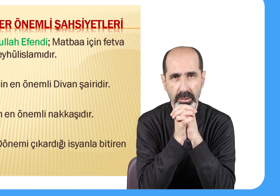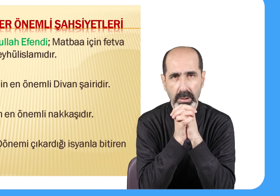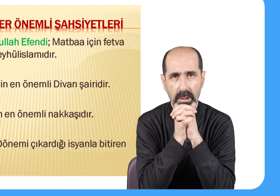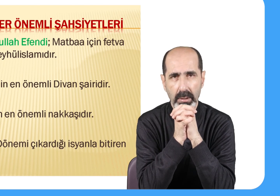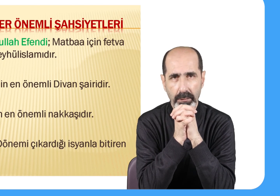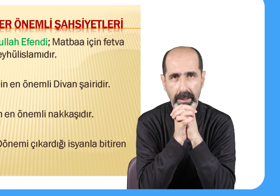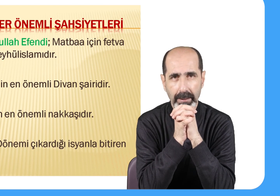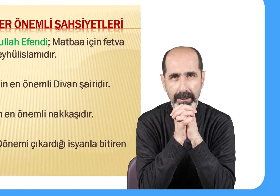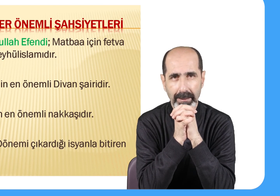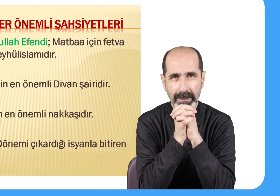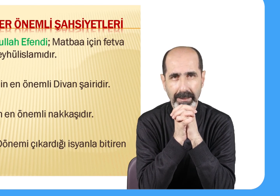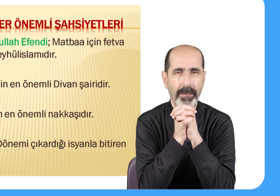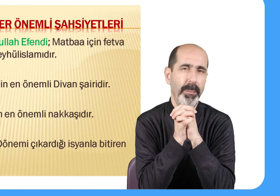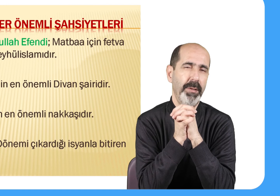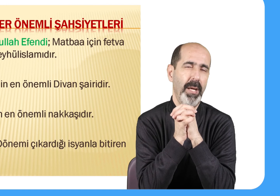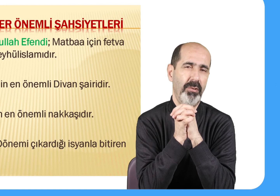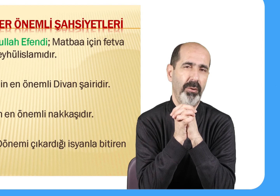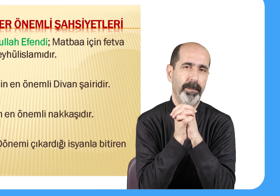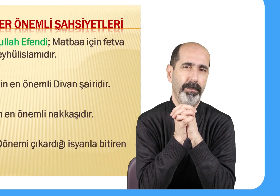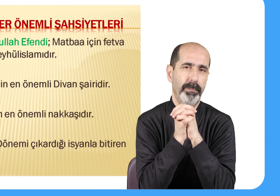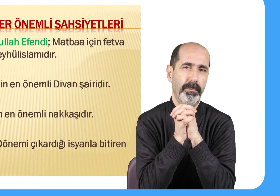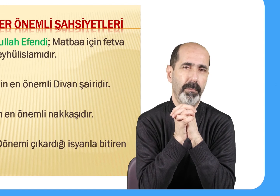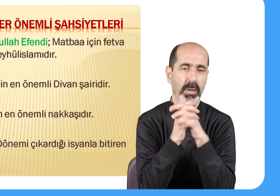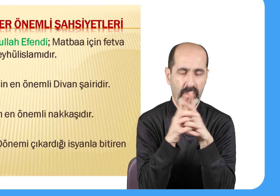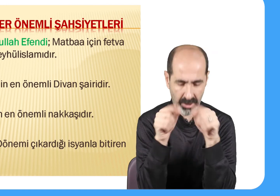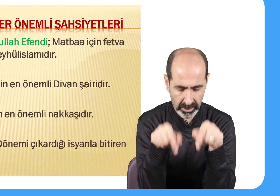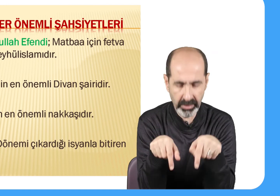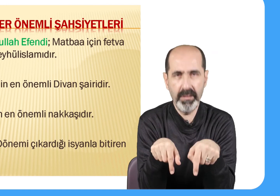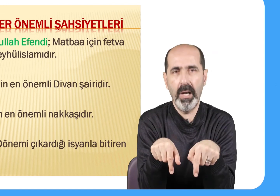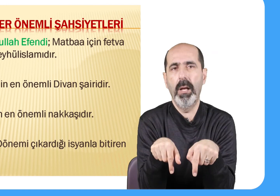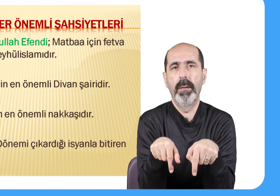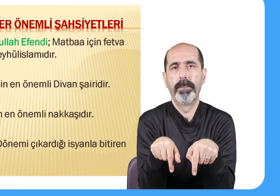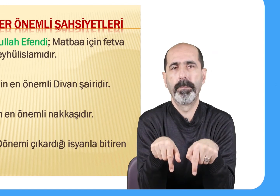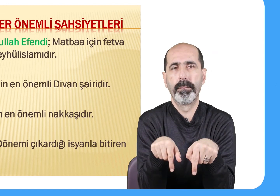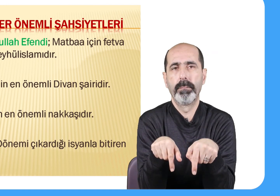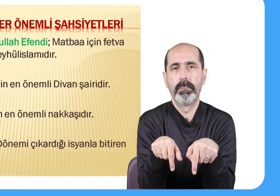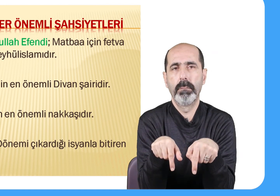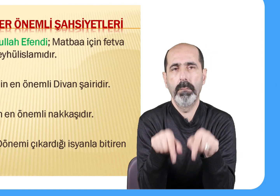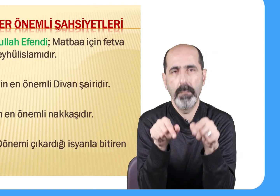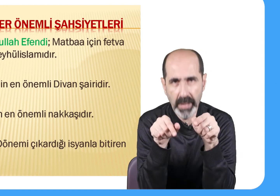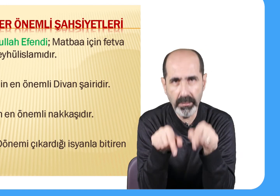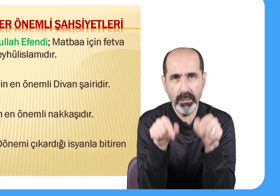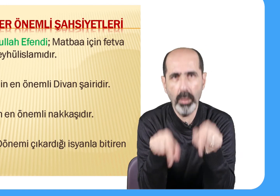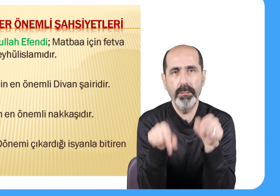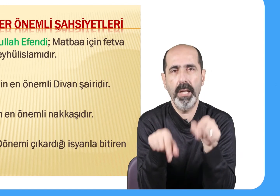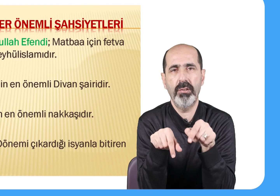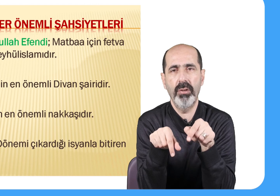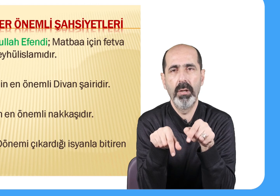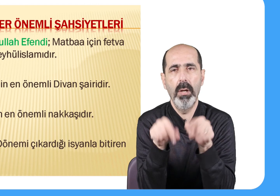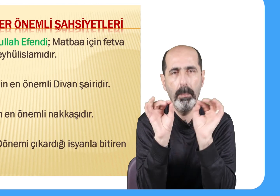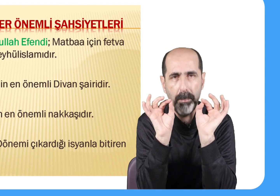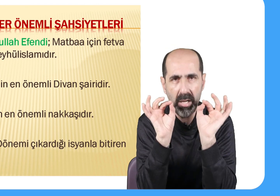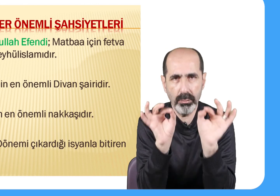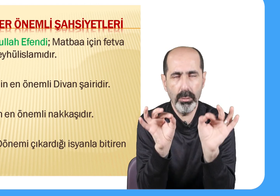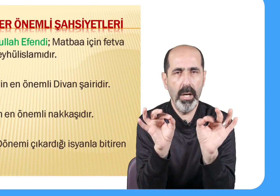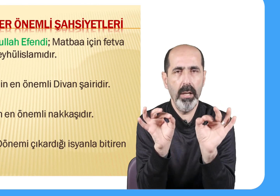dediğimiz kişi ve Devri bitiren kişi bu çıkardığı isyanlar e Devlet son veren